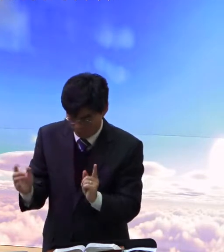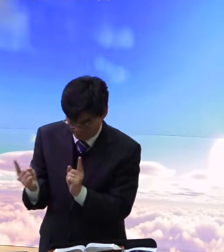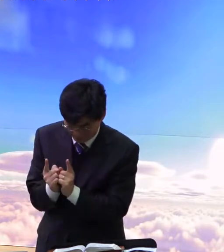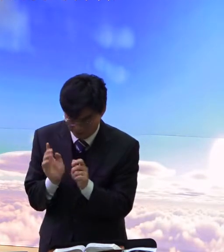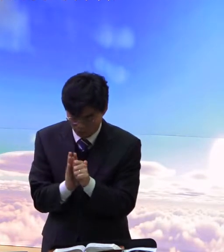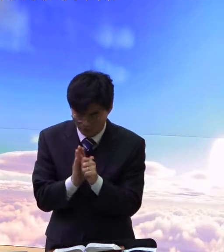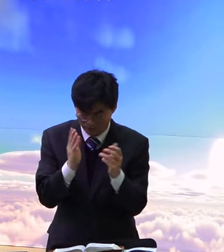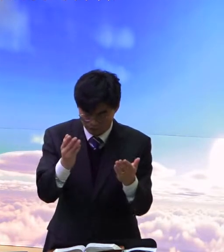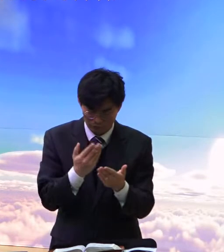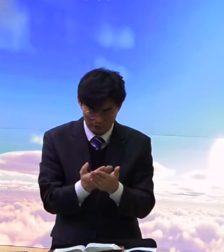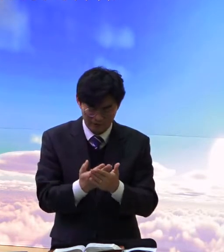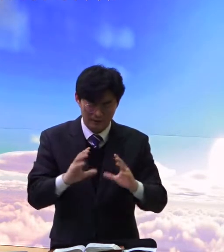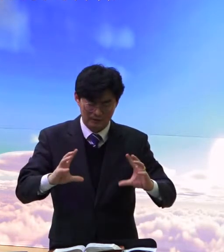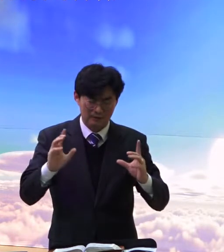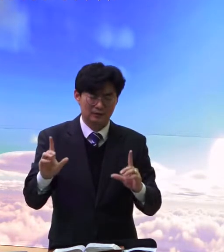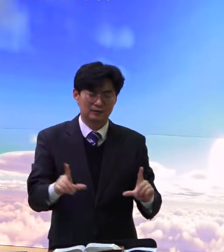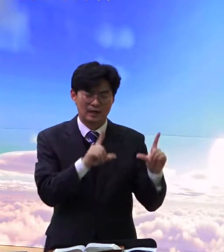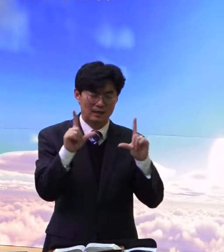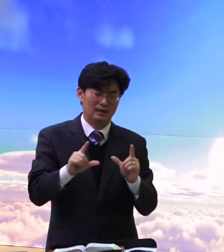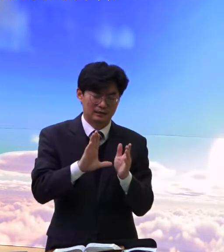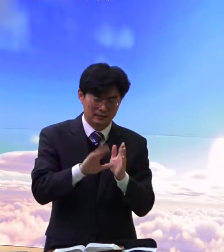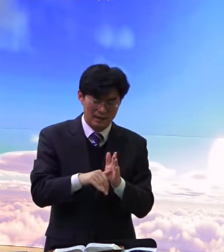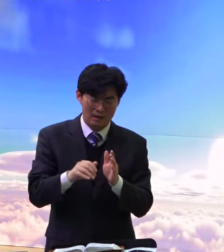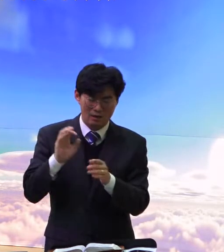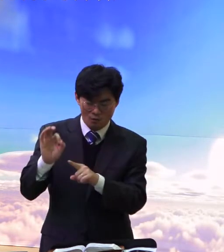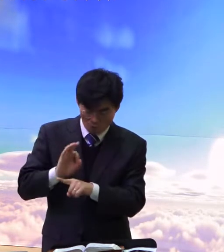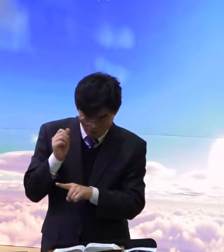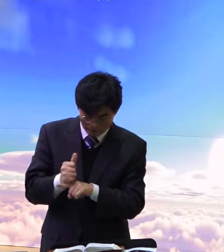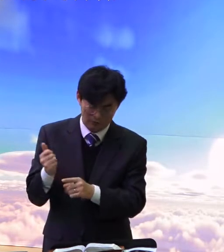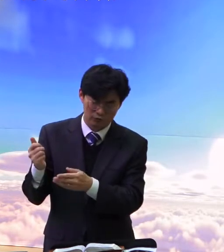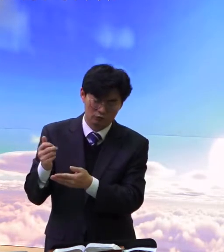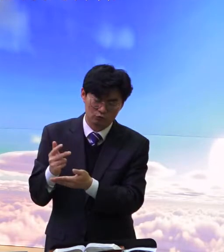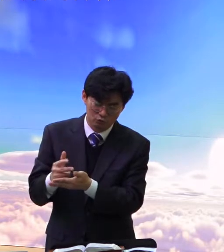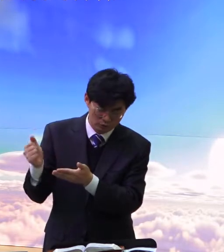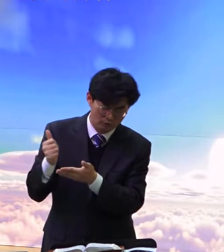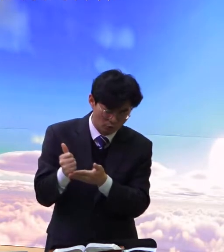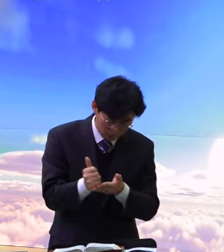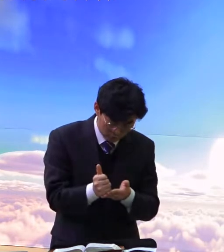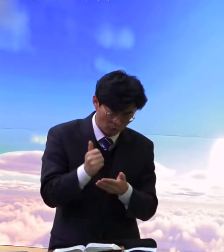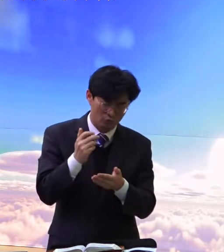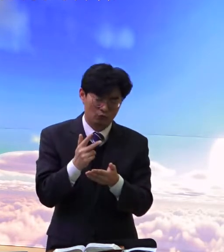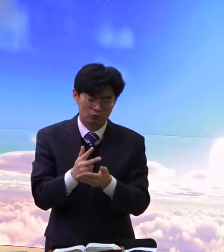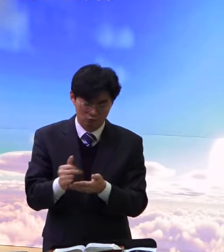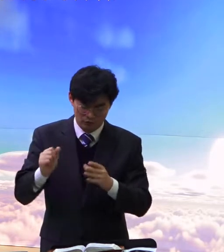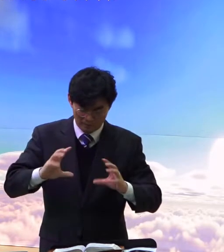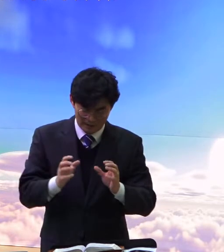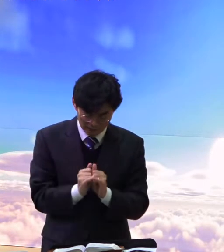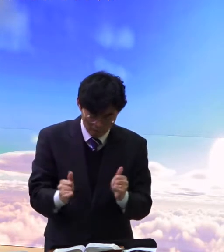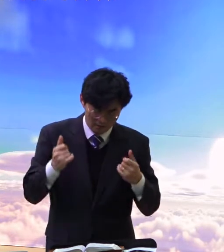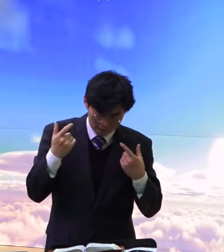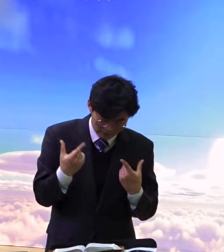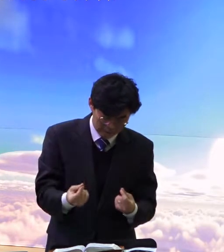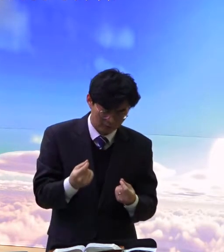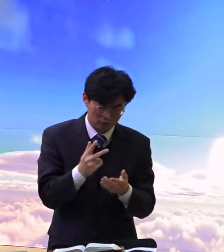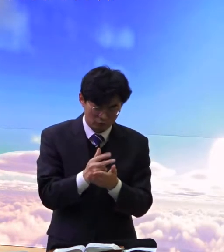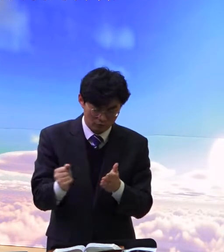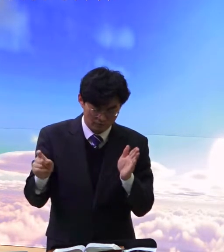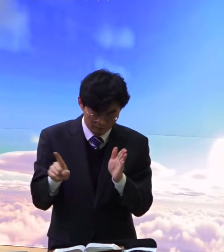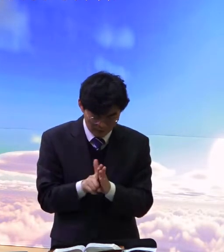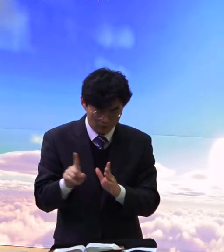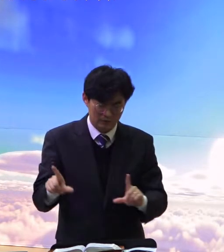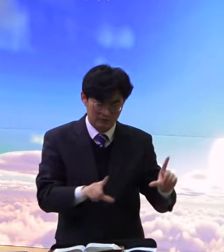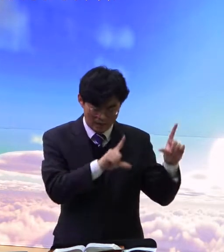나아가 살아갈 때에도 왕이신 주님을 모시고 주님의 백성답게 주님을 의지하며 승리하며 살아갈 수 있도록